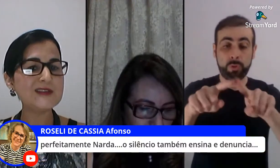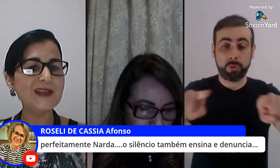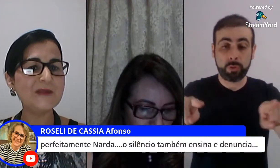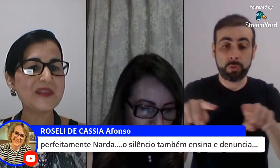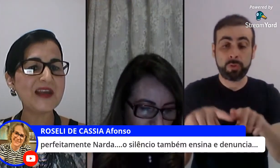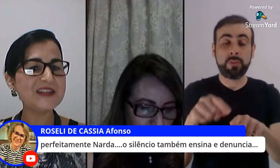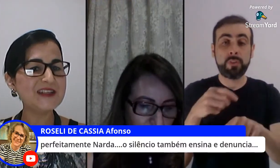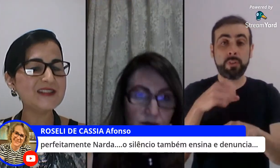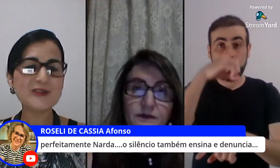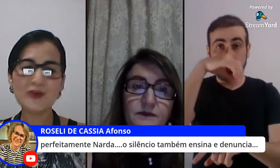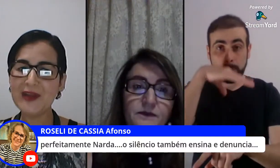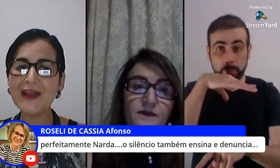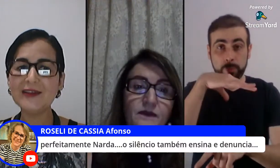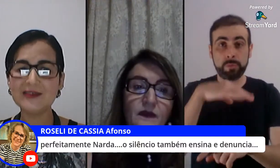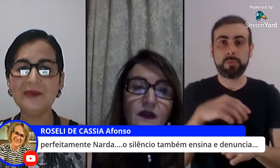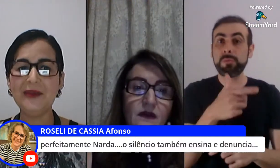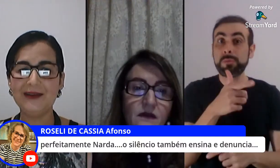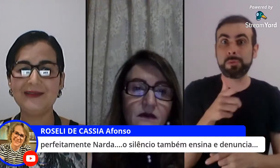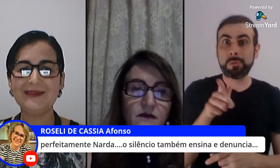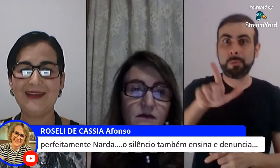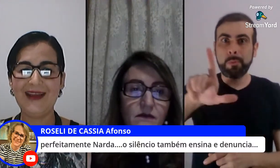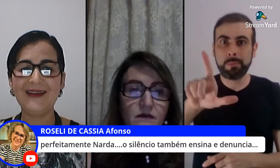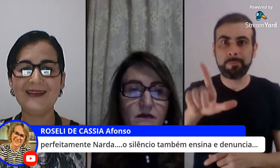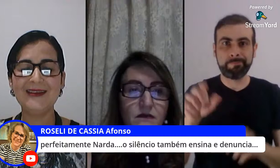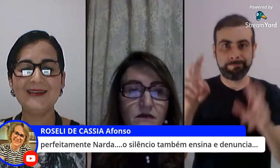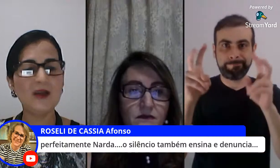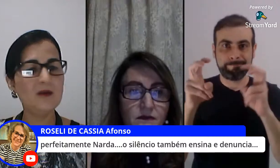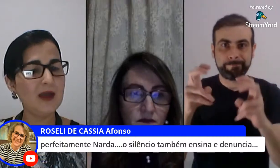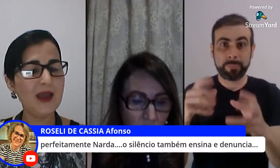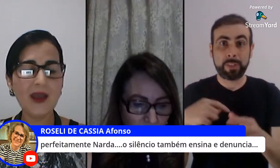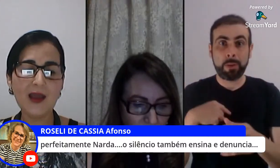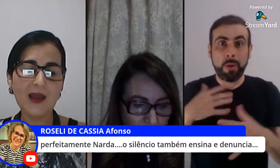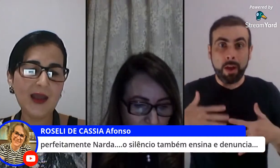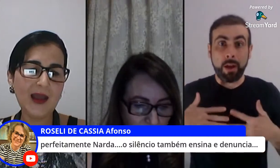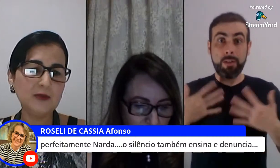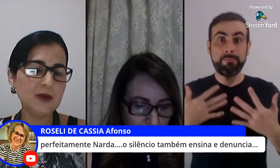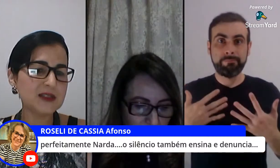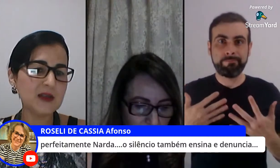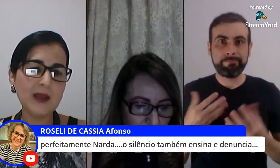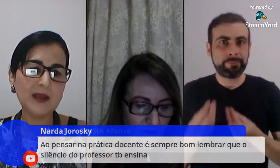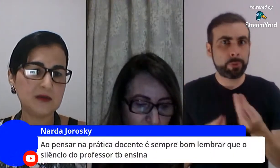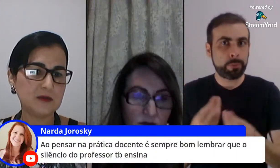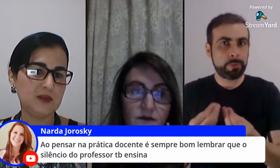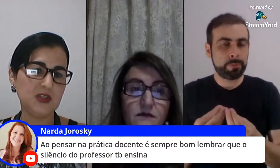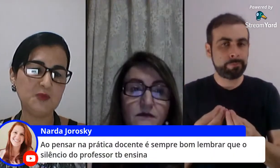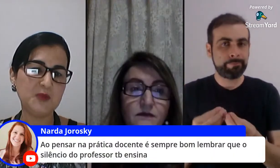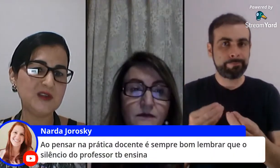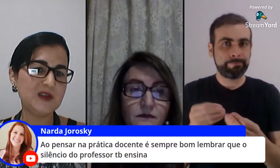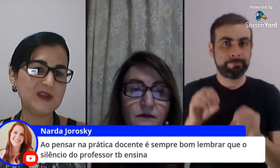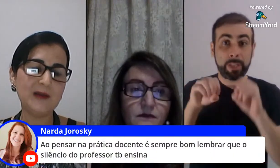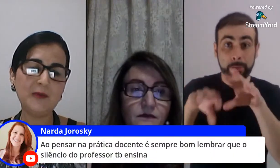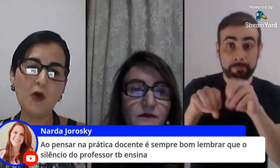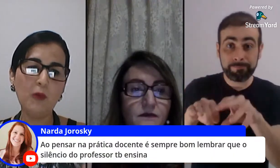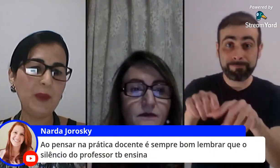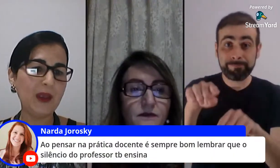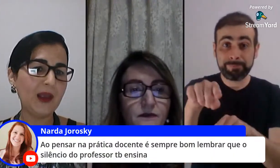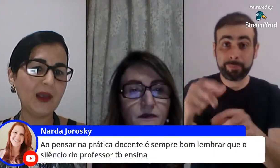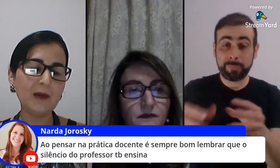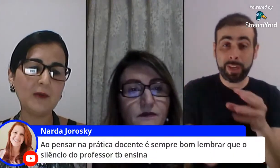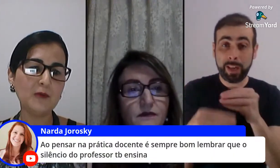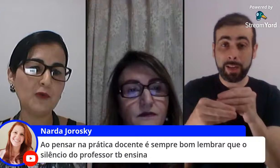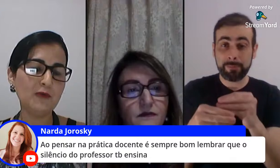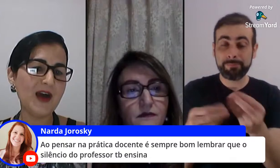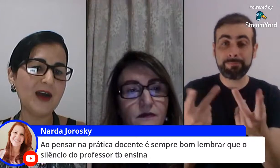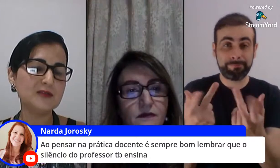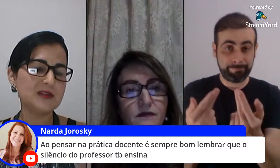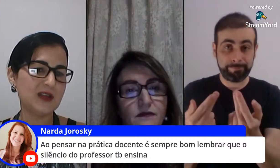então assim a gente se surpreende também né então a educação é isso a gente precisa romper